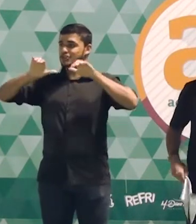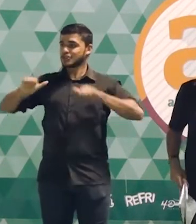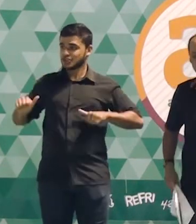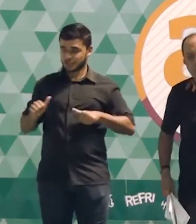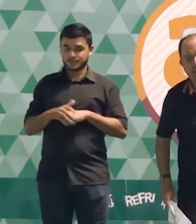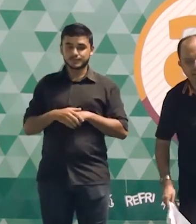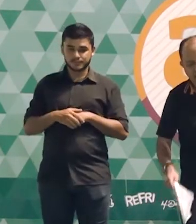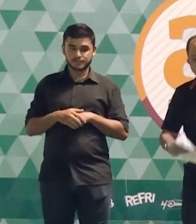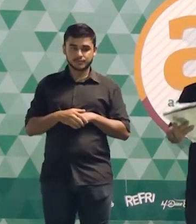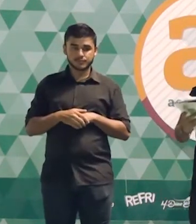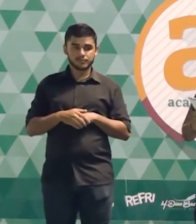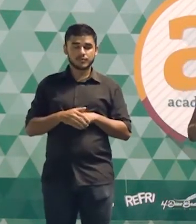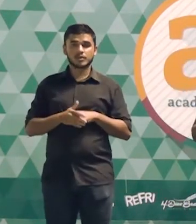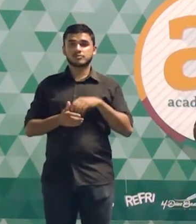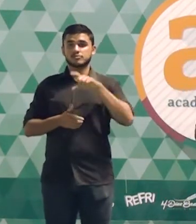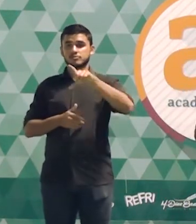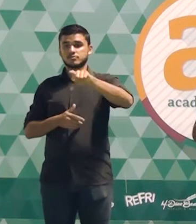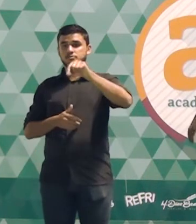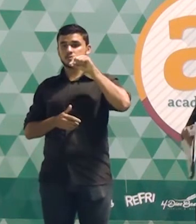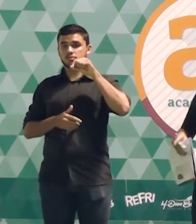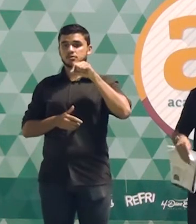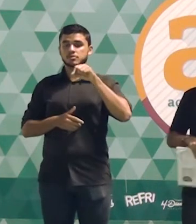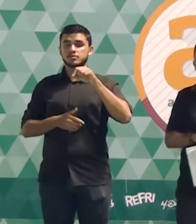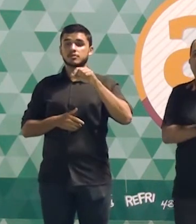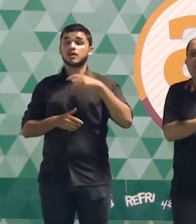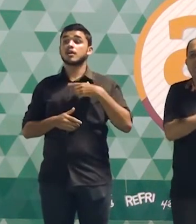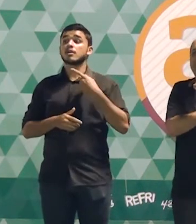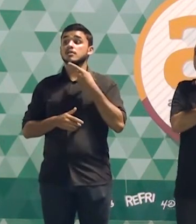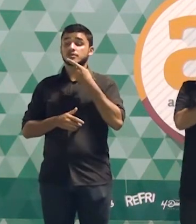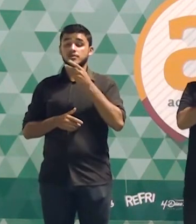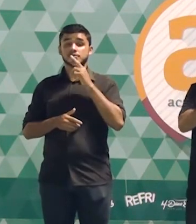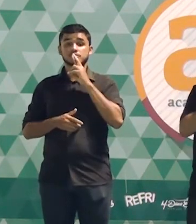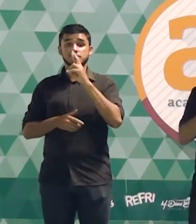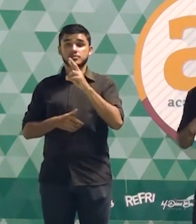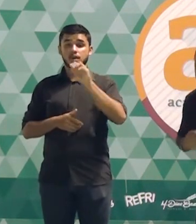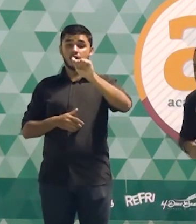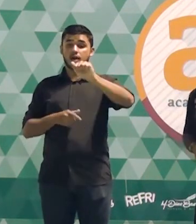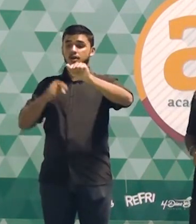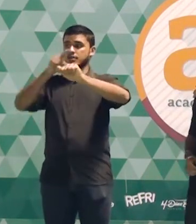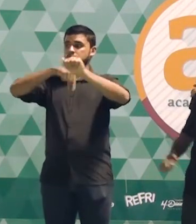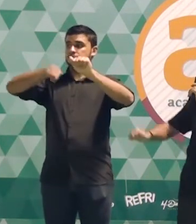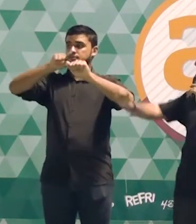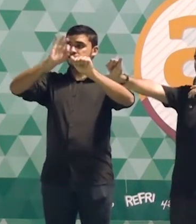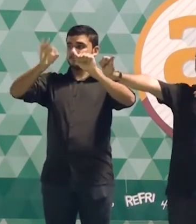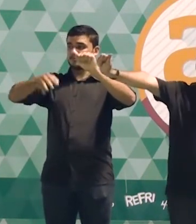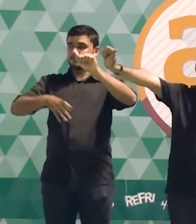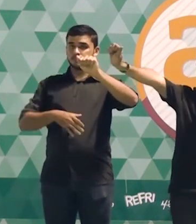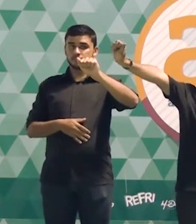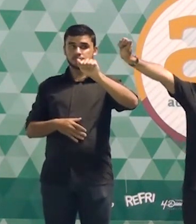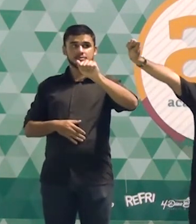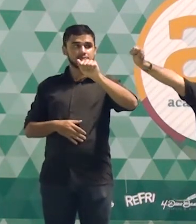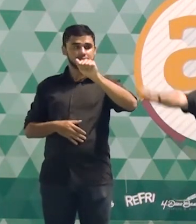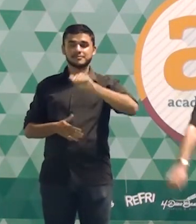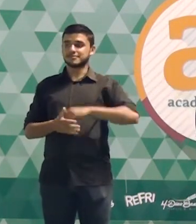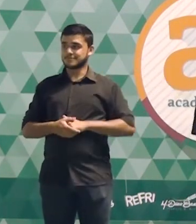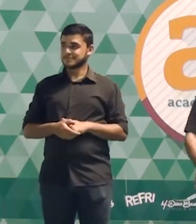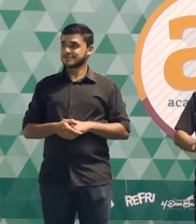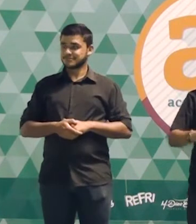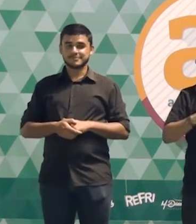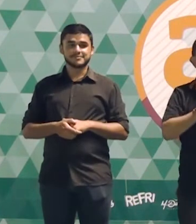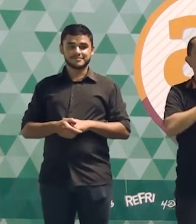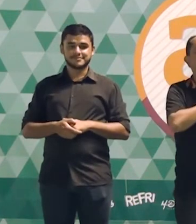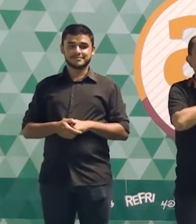das vírgulas. A resposta está na alternativa A. Na alternativa A.